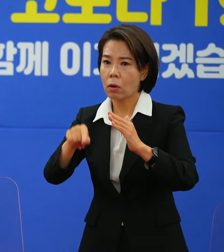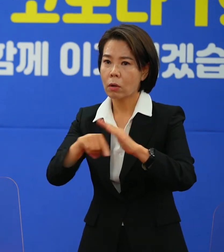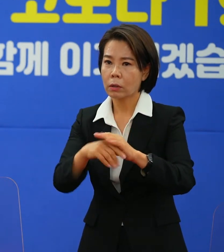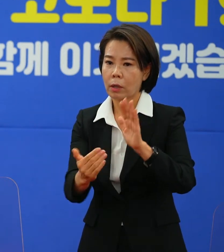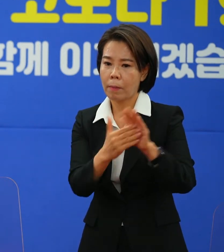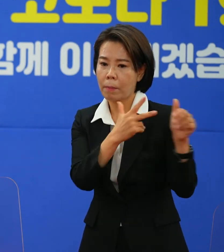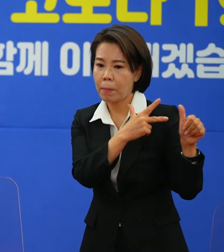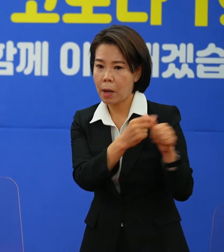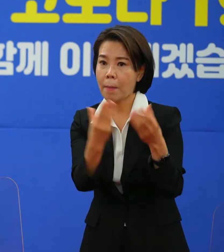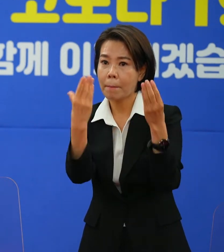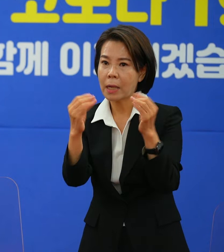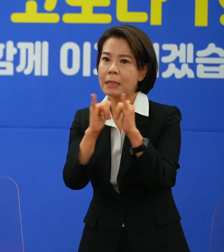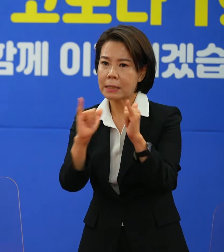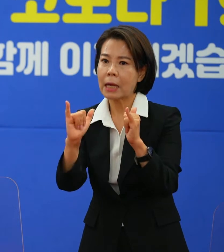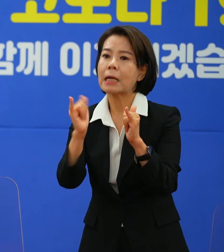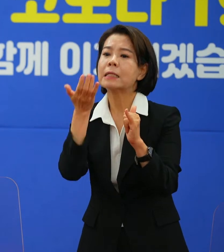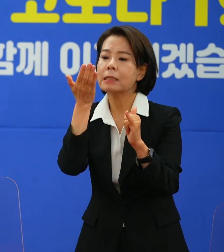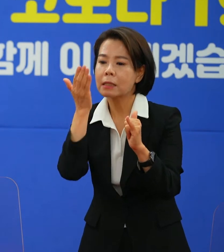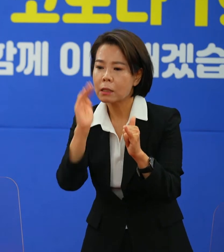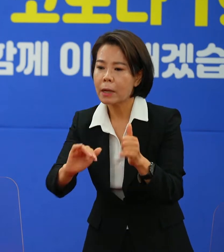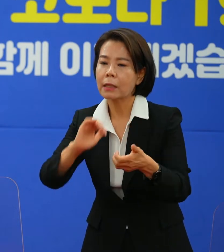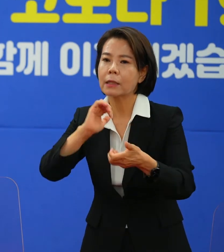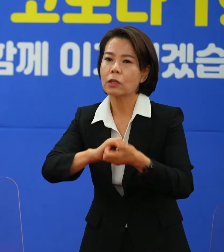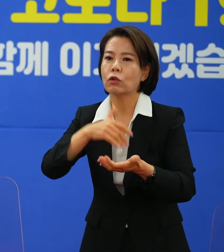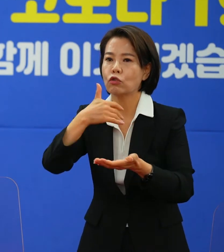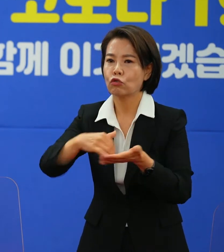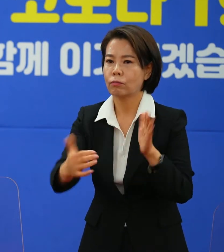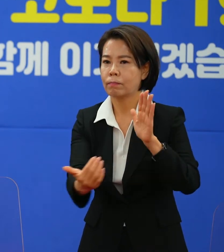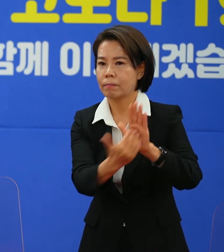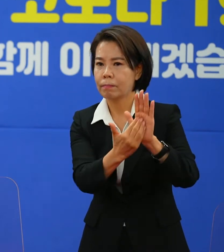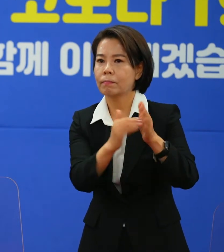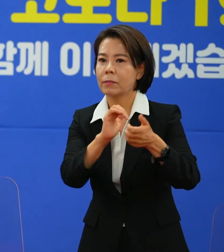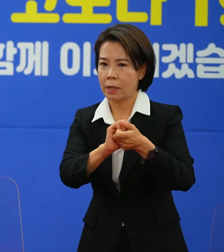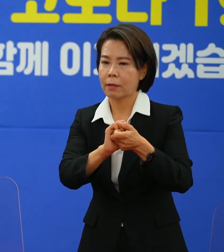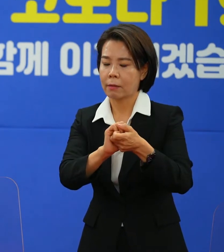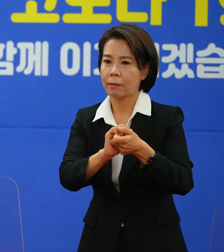예방접종 완료자인 경우에도 인원 제한을 둔다는 계획입니다.